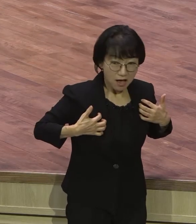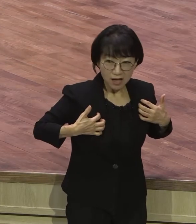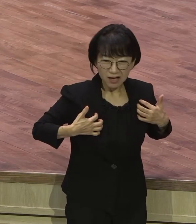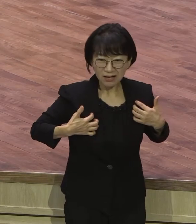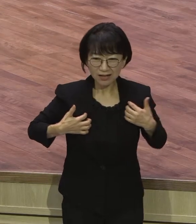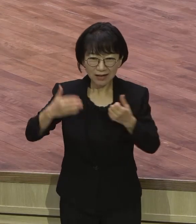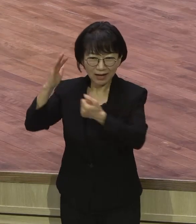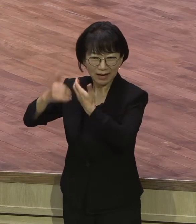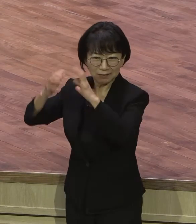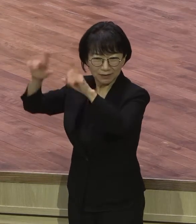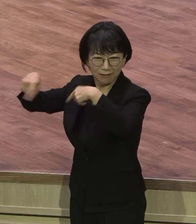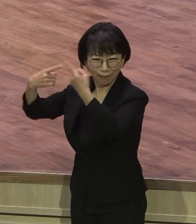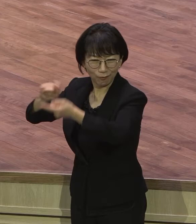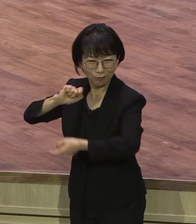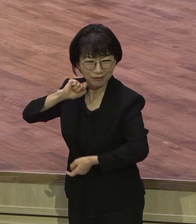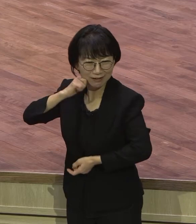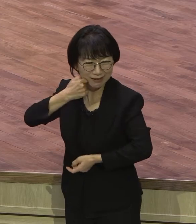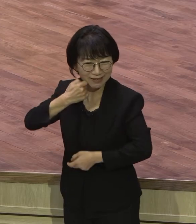없겠지요.